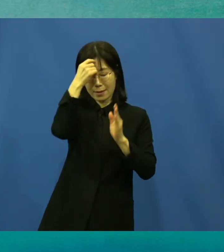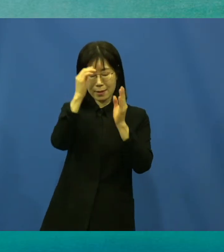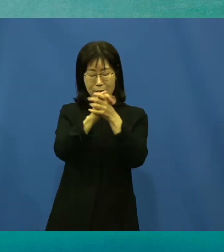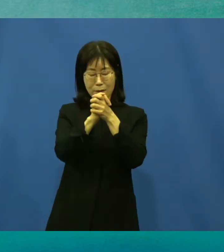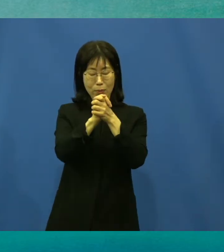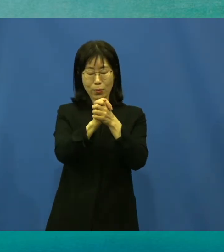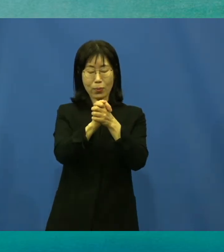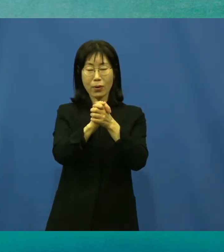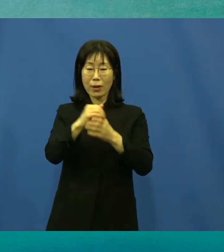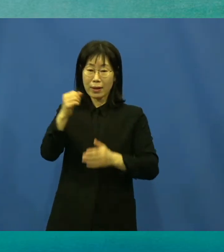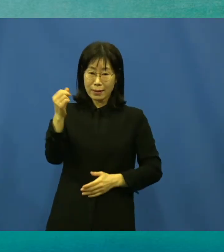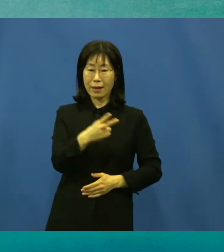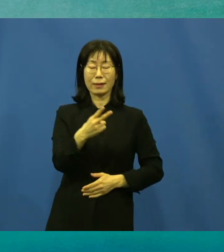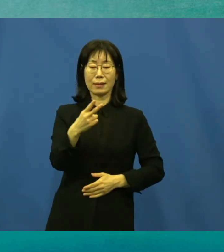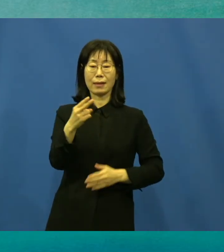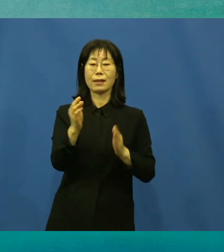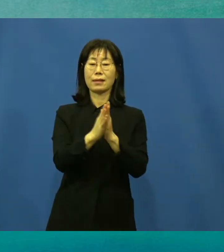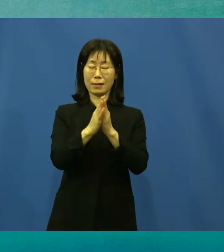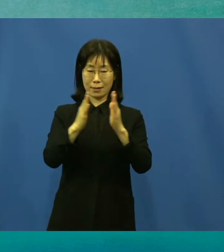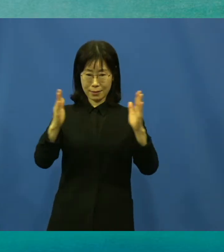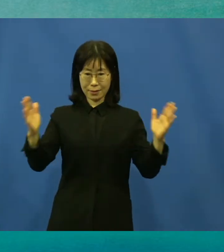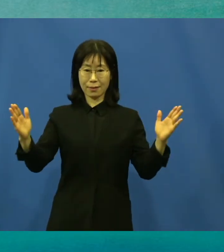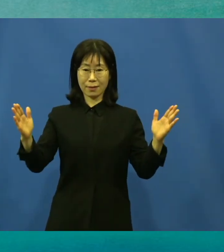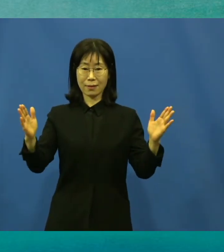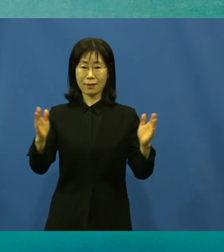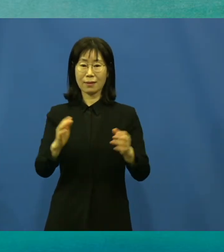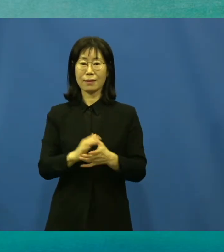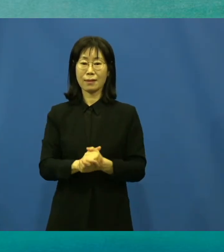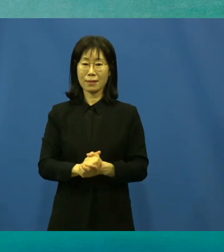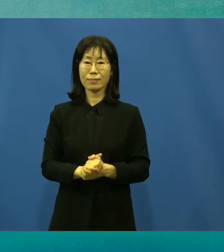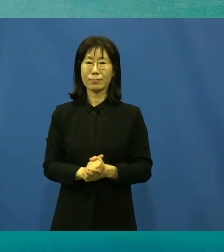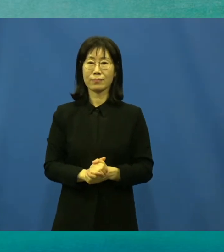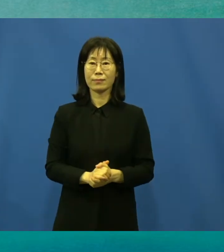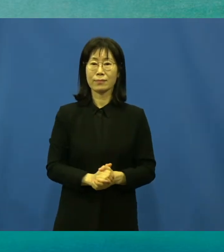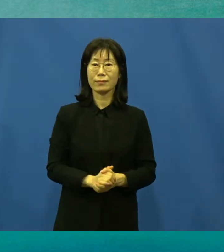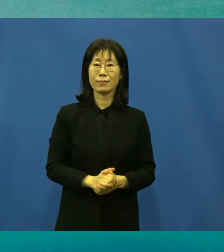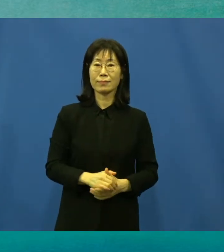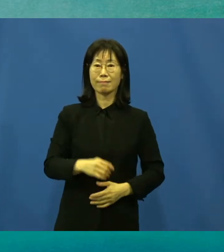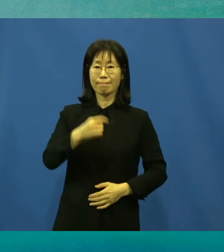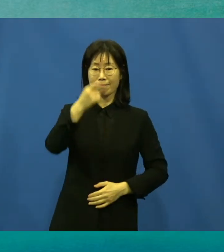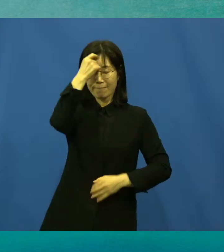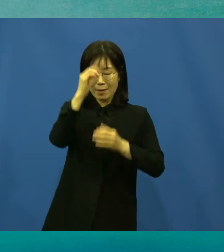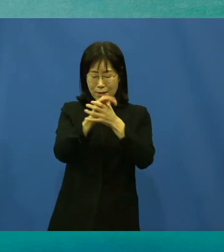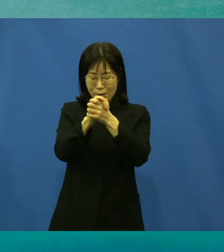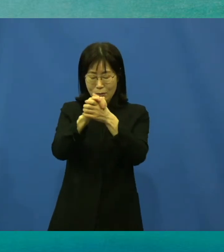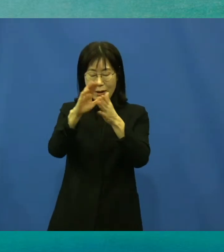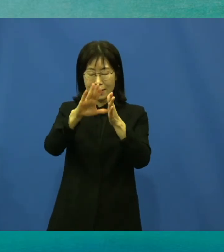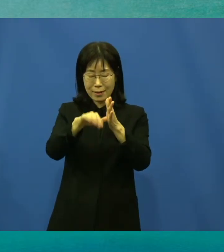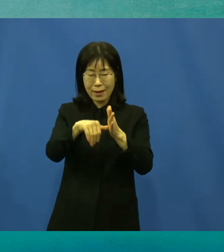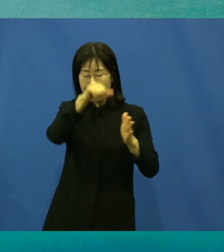그래서 기도하면서 본래의 자리로 돌아가는 것이죠. 기도하면 삶의 질서가 잡힙니다.